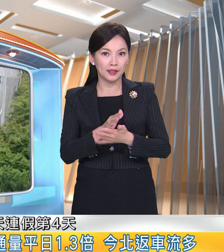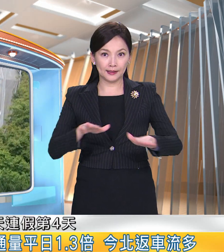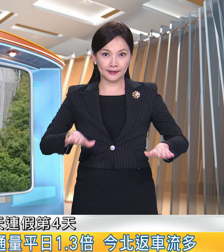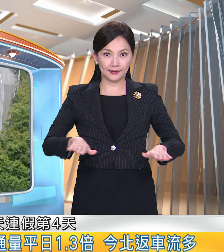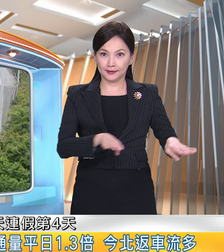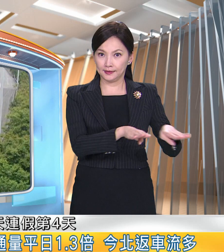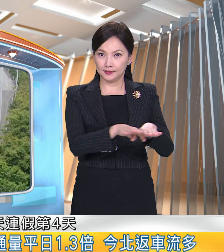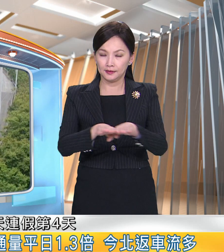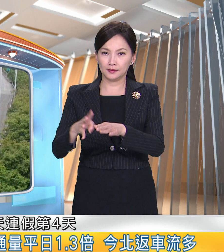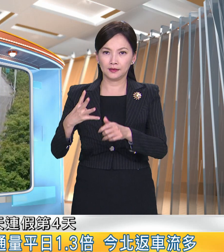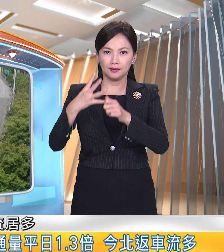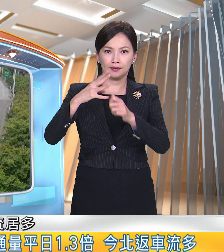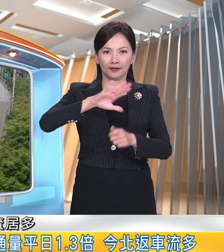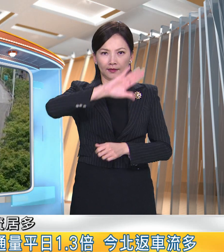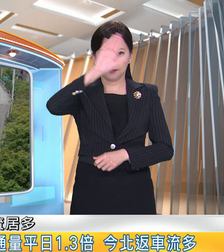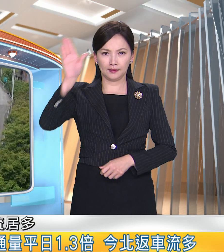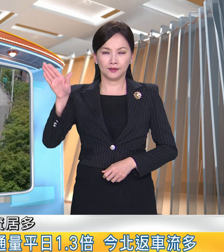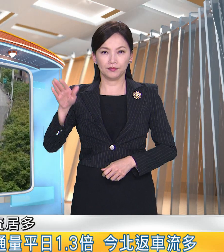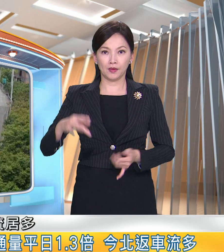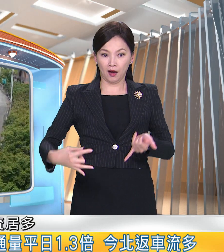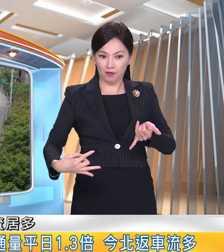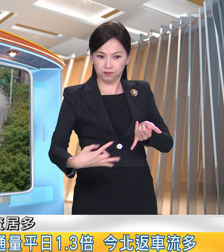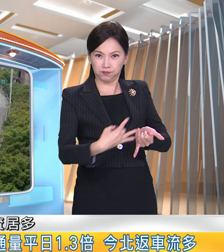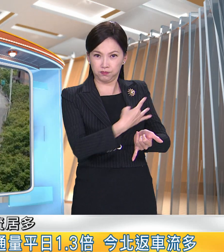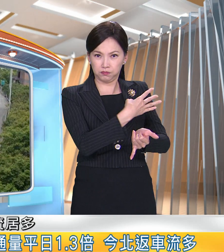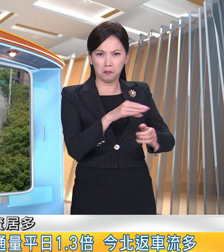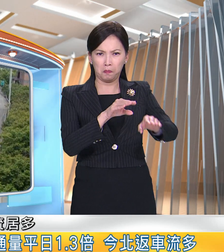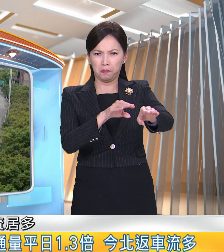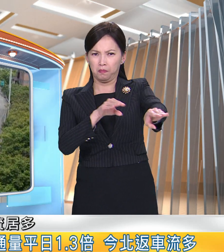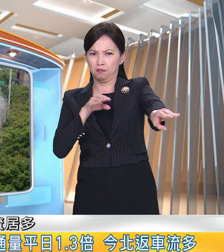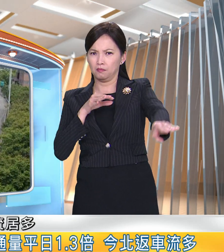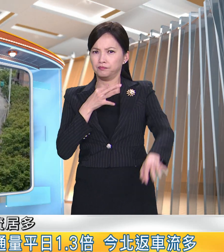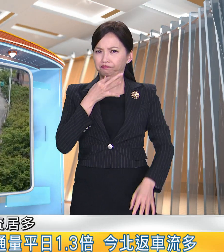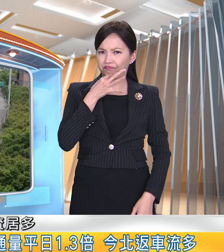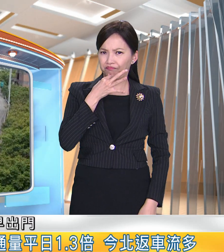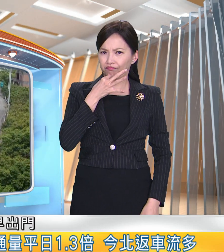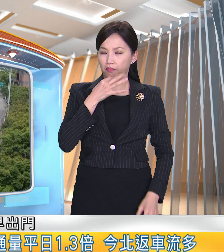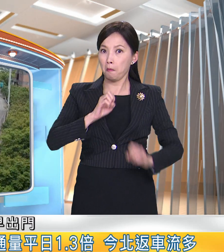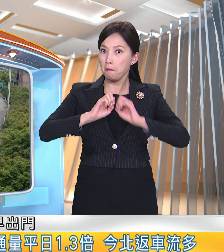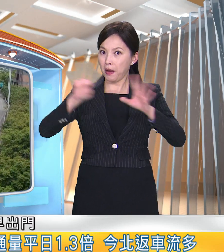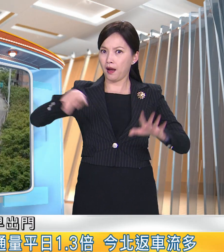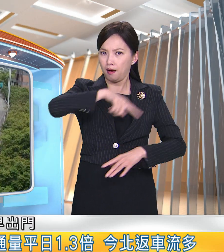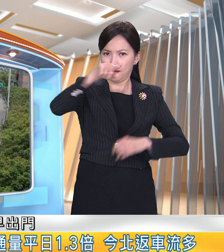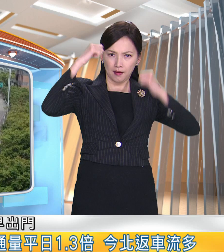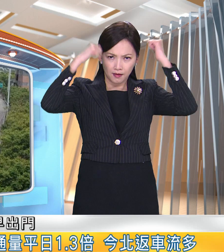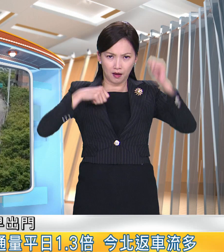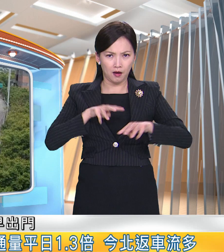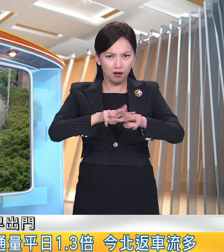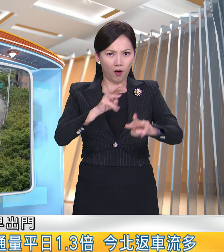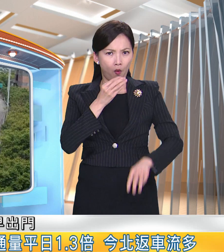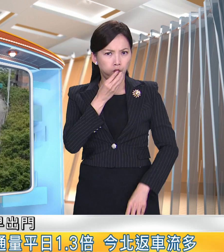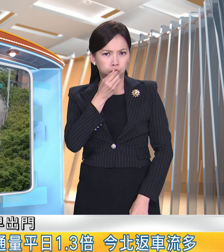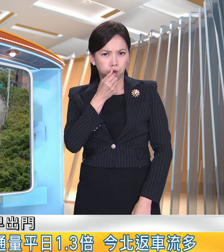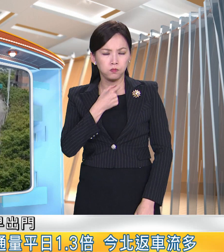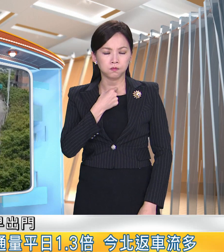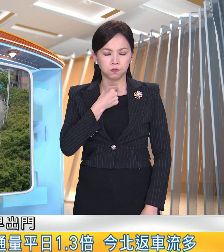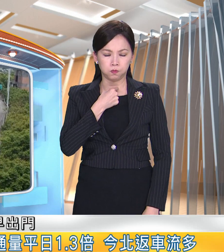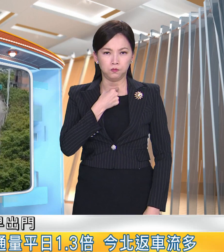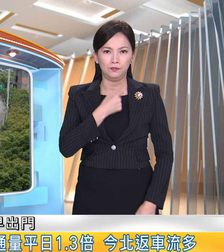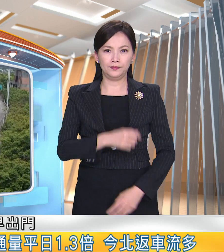第四天也是以北返车流居多，建议用路人提早出门。